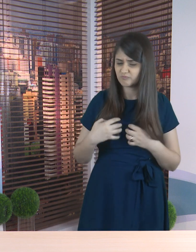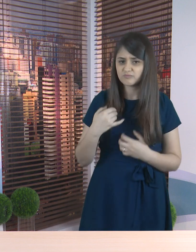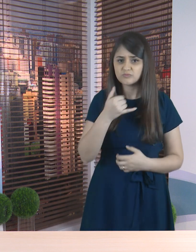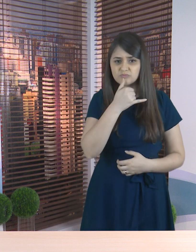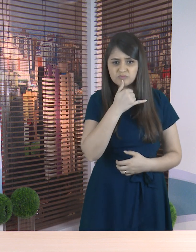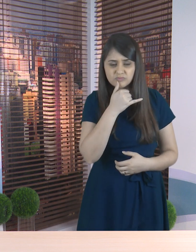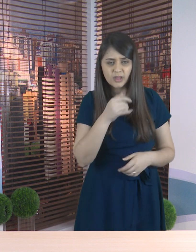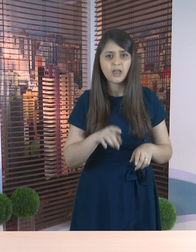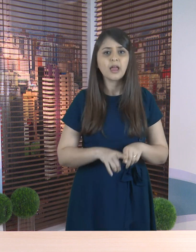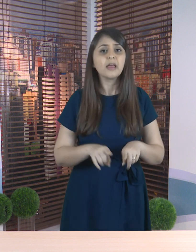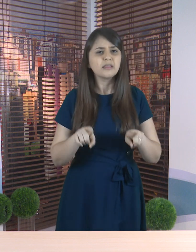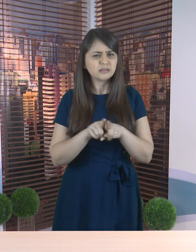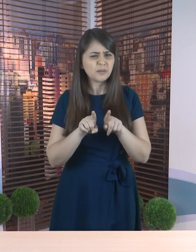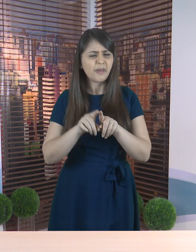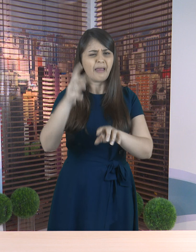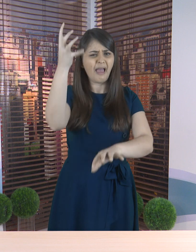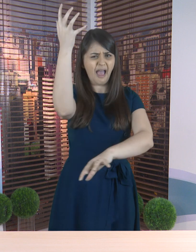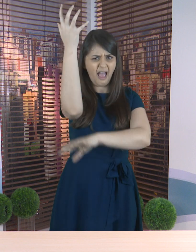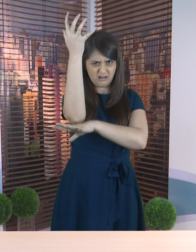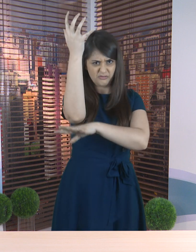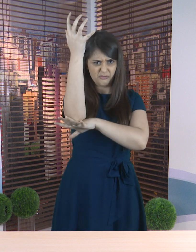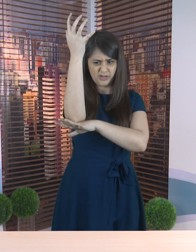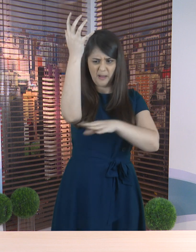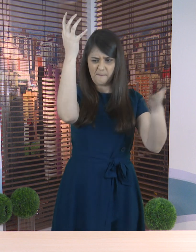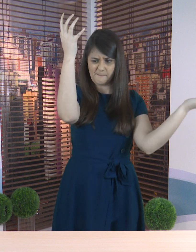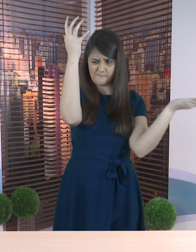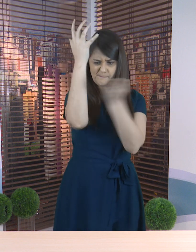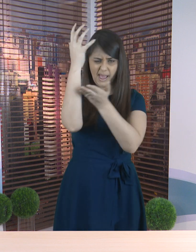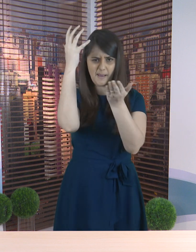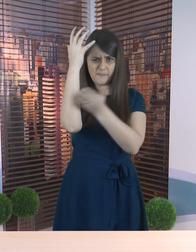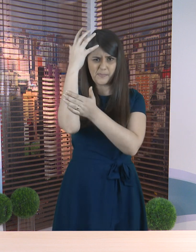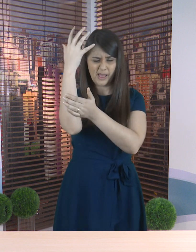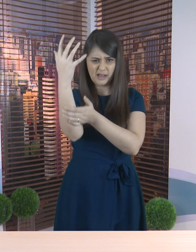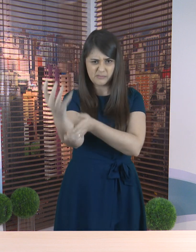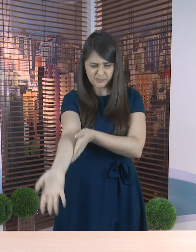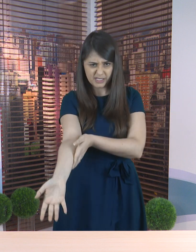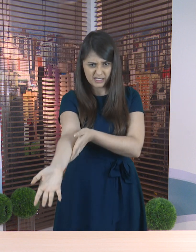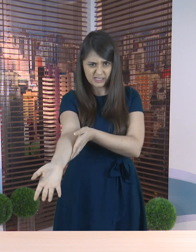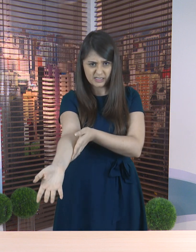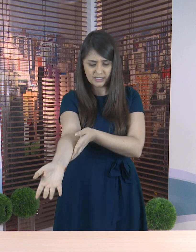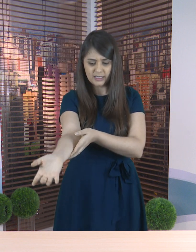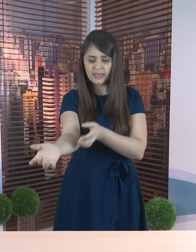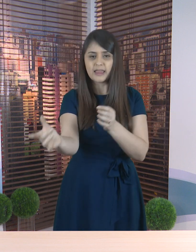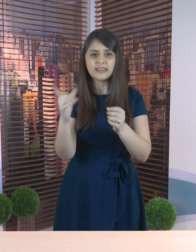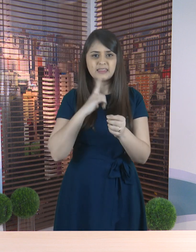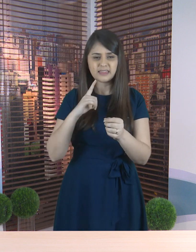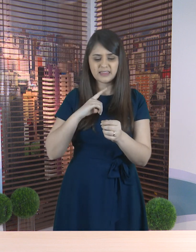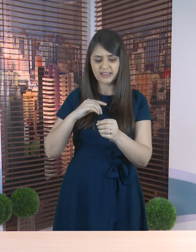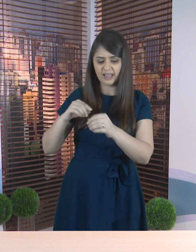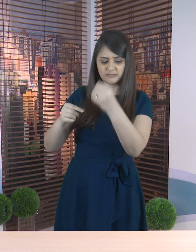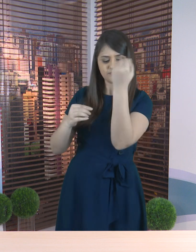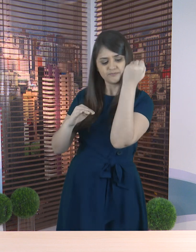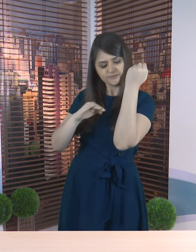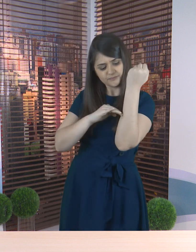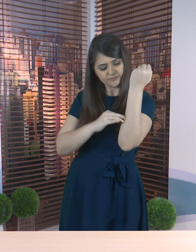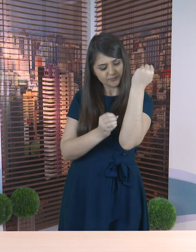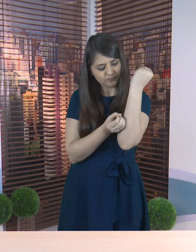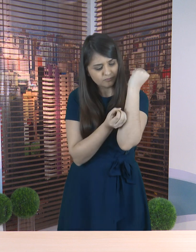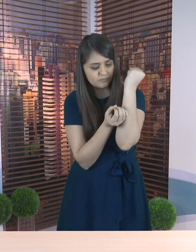acontecia com o homem. Nesse aspecto, o homem se assemelhava mais à água que evapora ou que